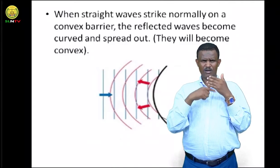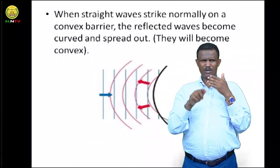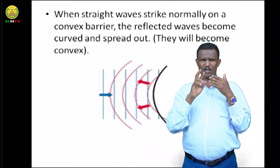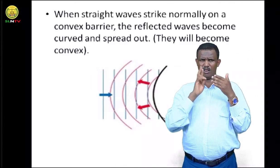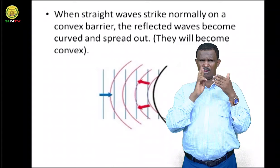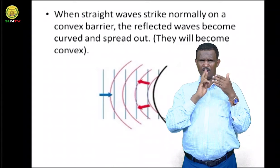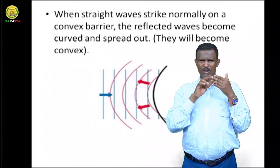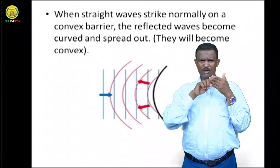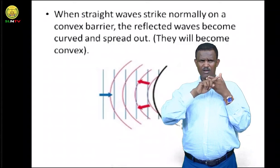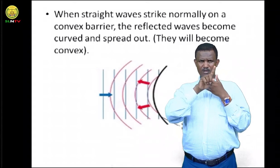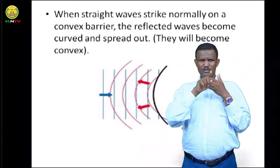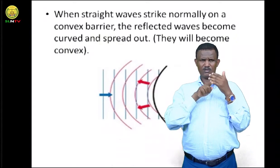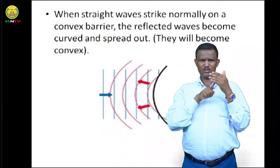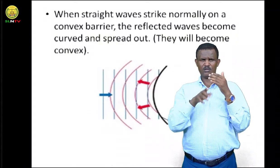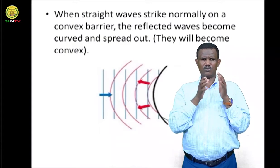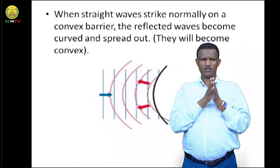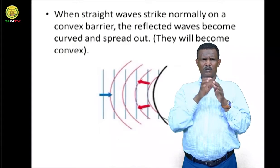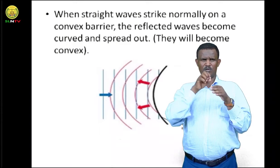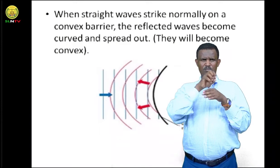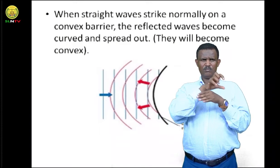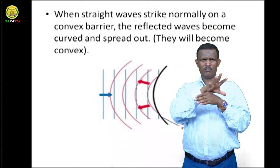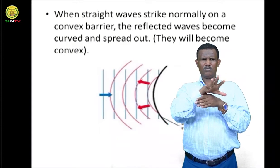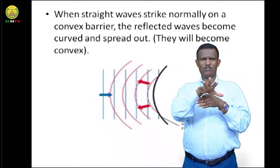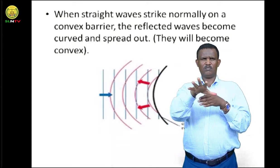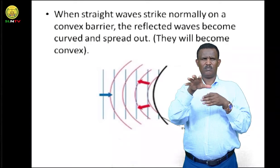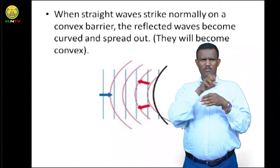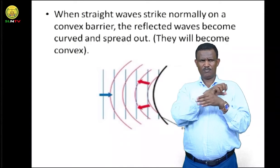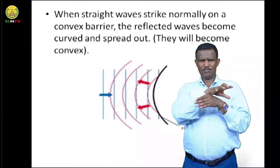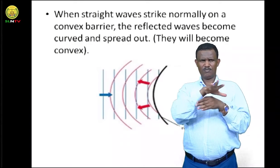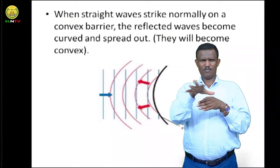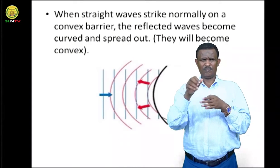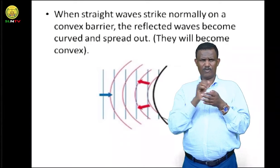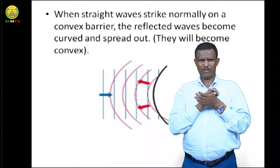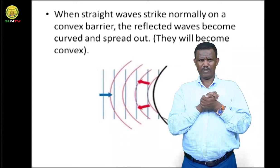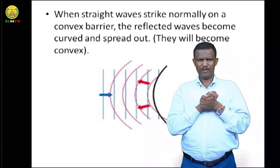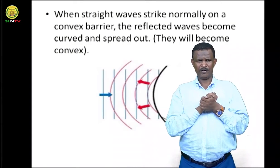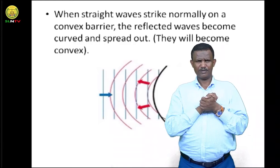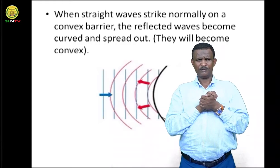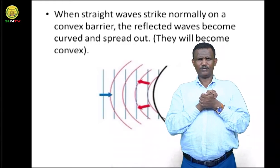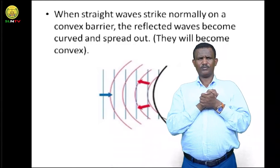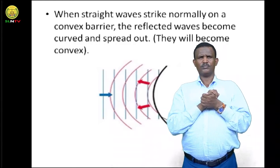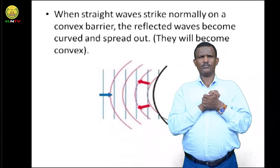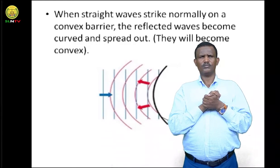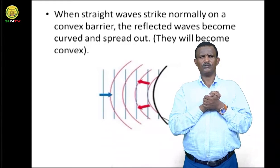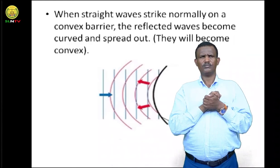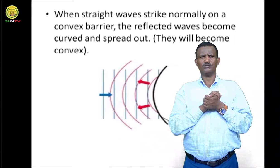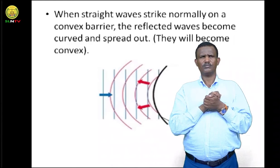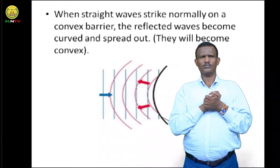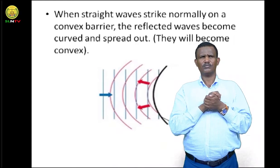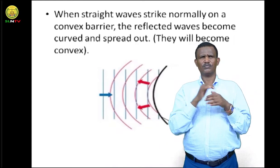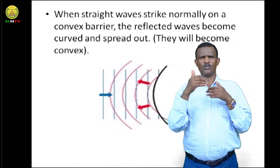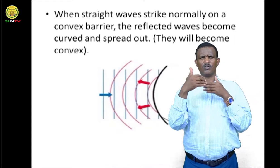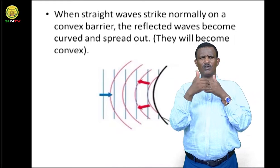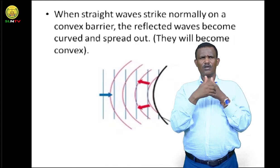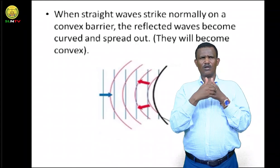waxay moodaa inay baahayso markaasoo kale reflection-keegii markii hore waxay ahayd wave street ahay hadday ku dhacdo